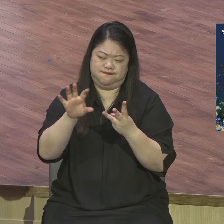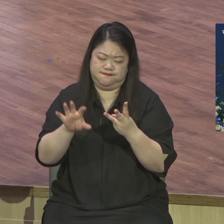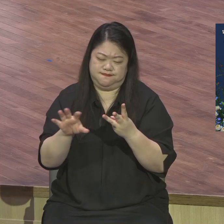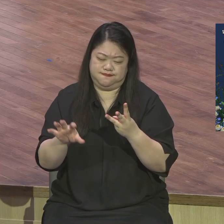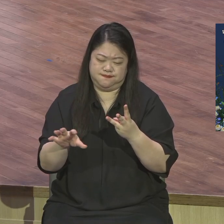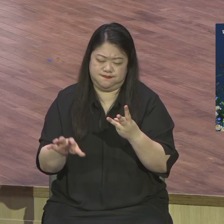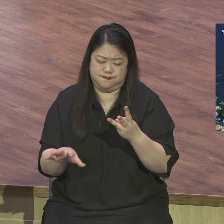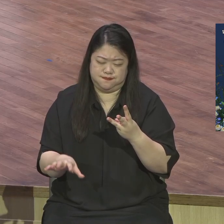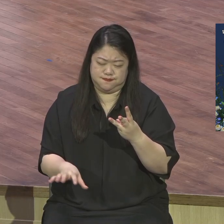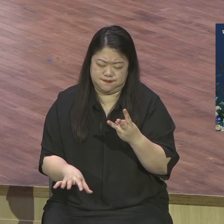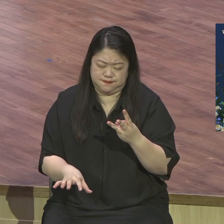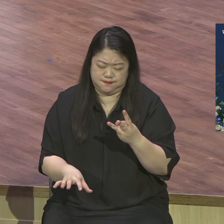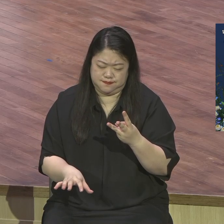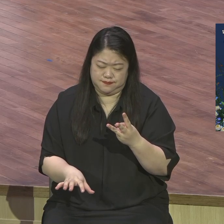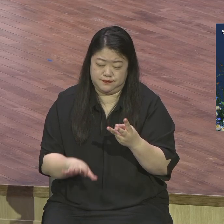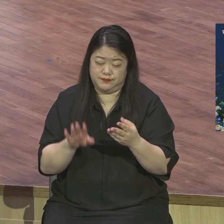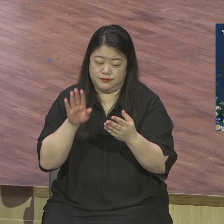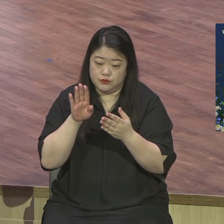분별력이 생겨요.